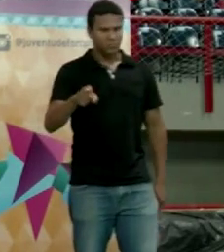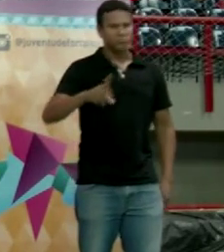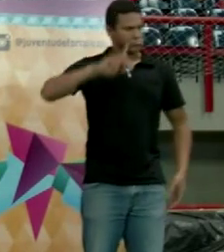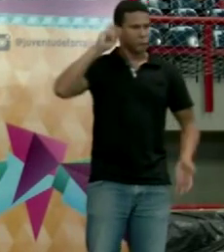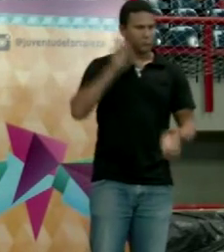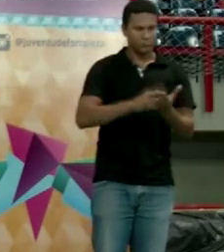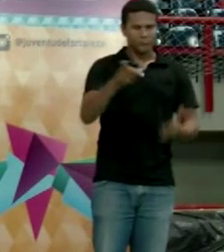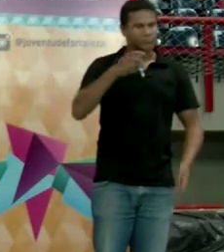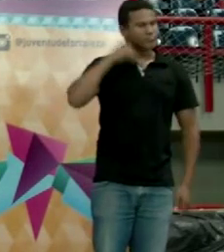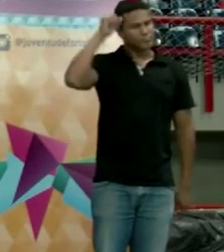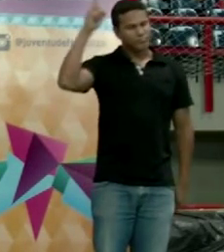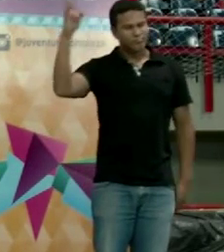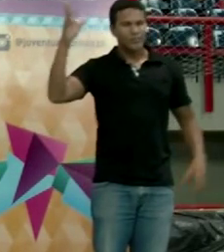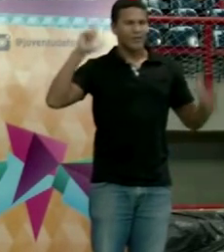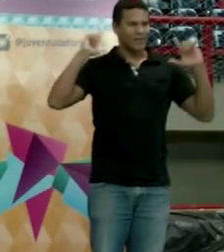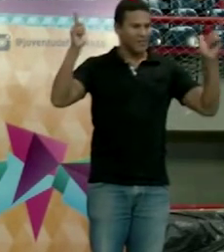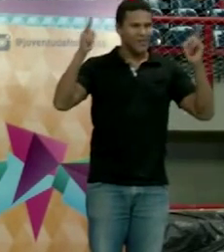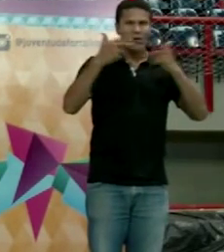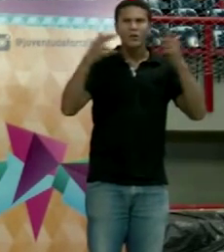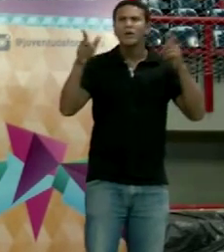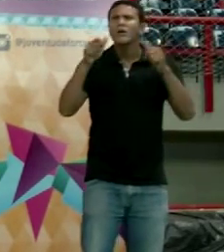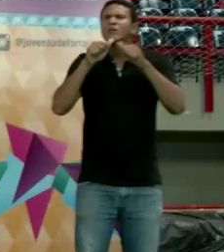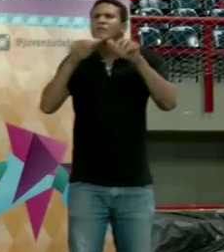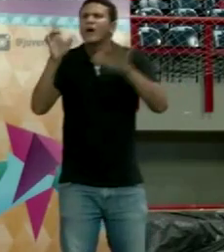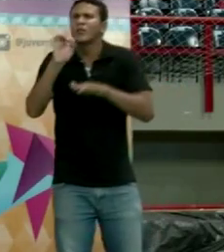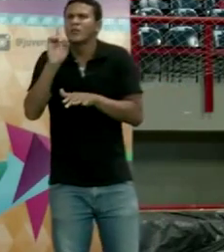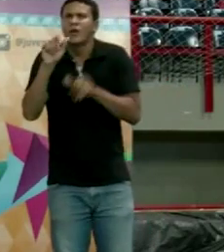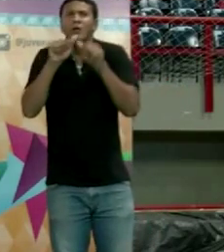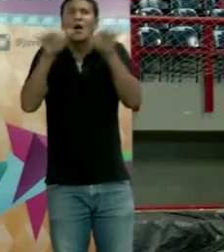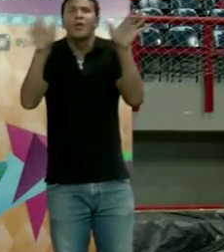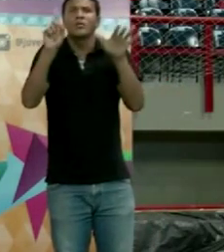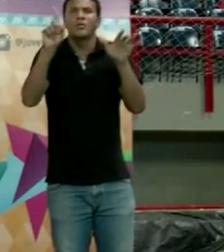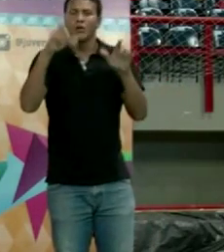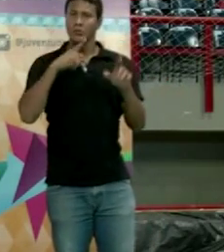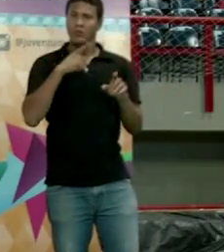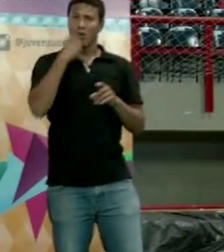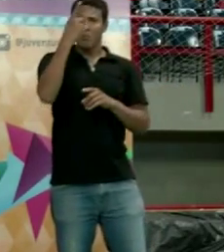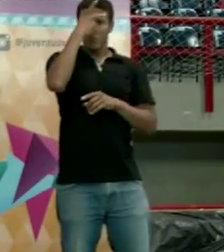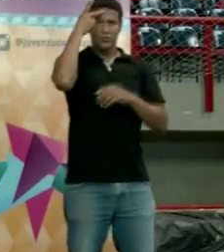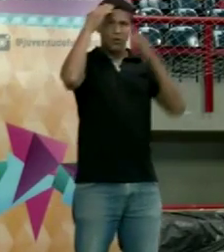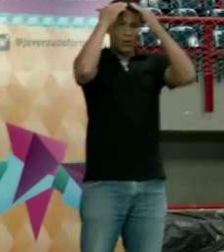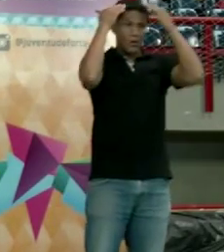fato. Não espalha não, tá? Engravidou até uma freira.